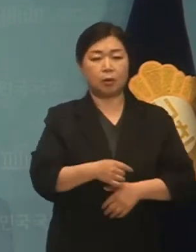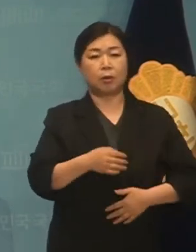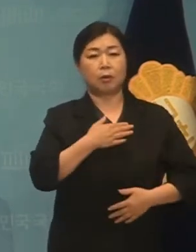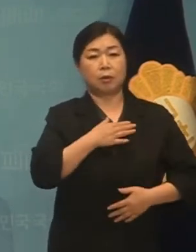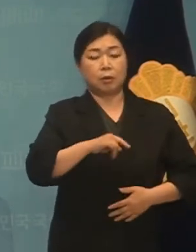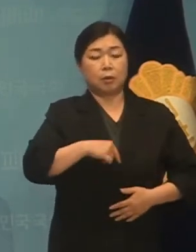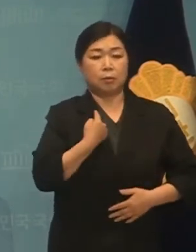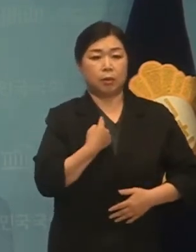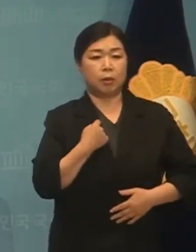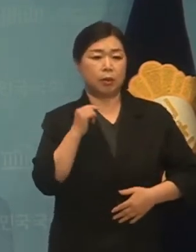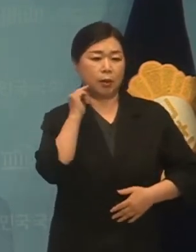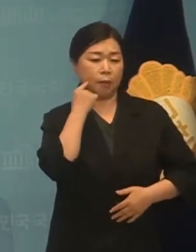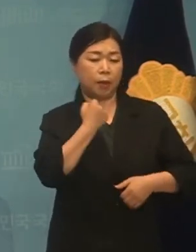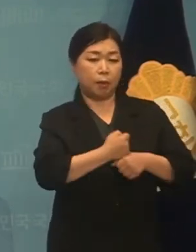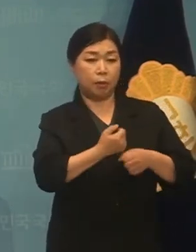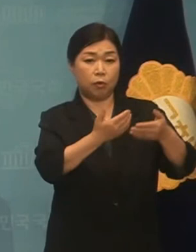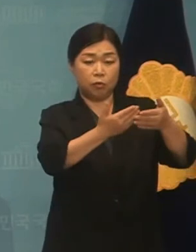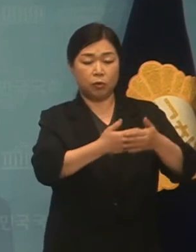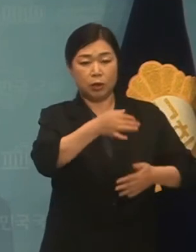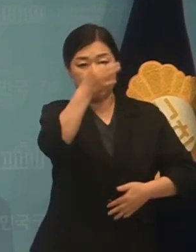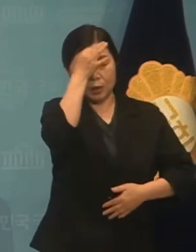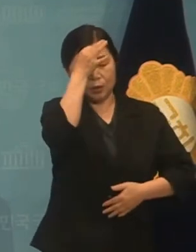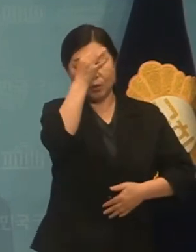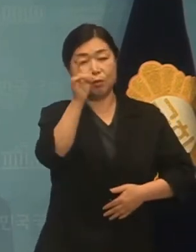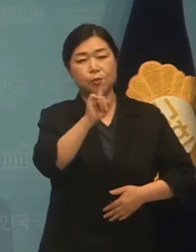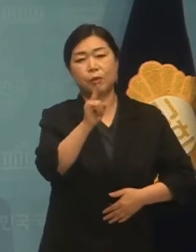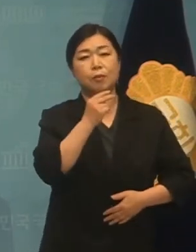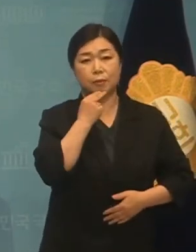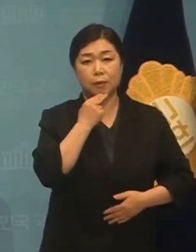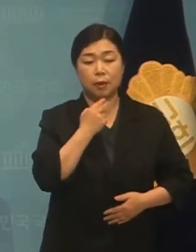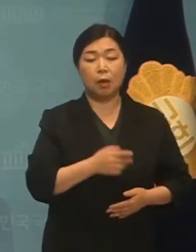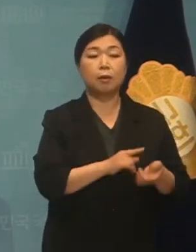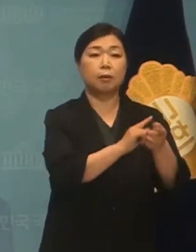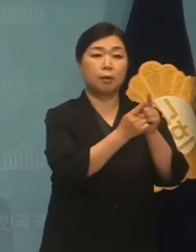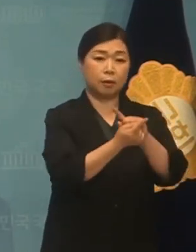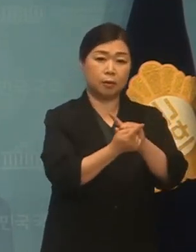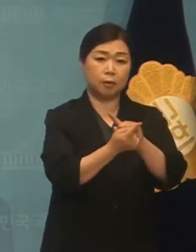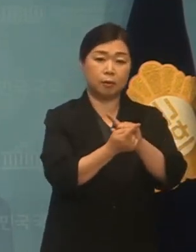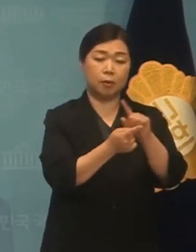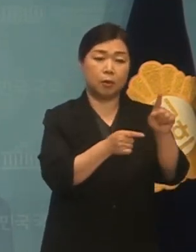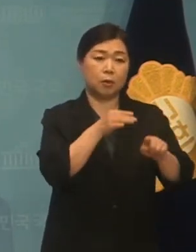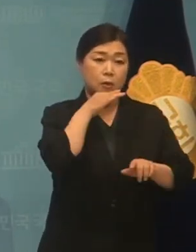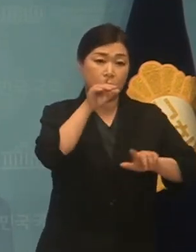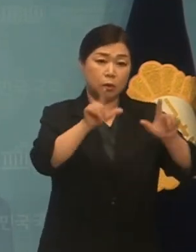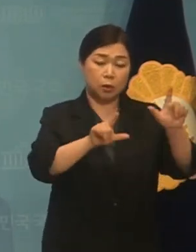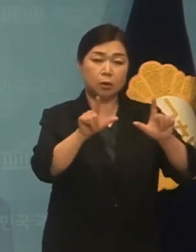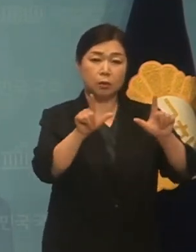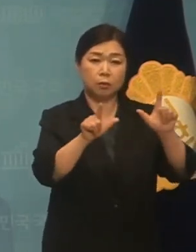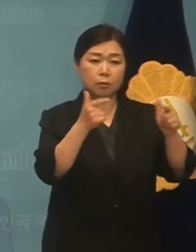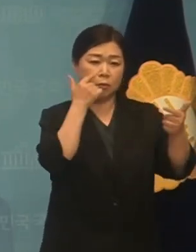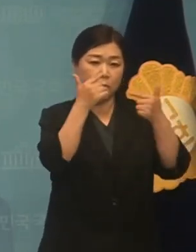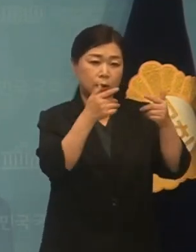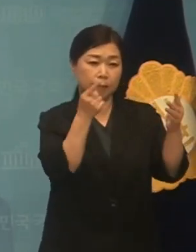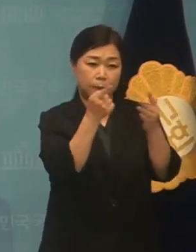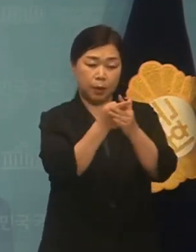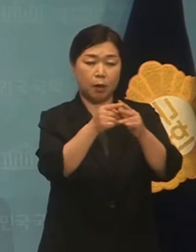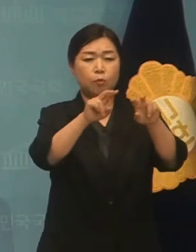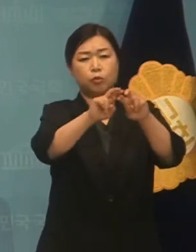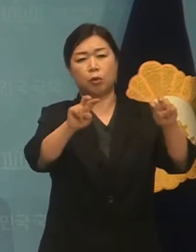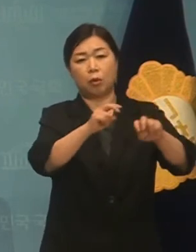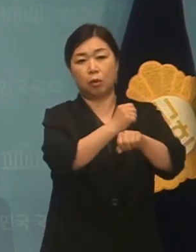포장할 재주나 능력은 없습니다. 대신에 현실을 정확하게